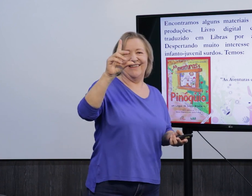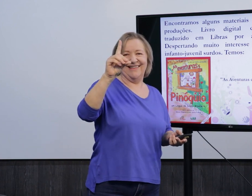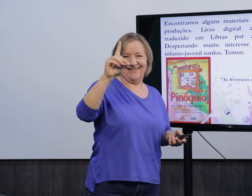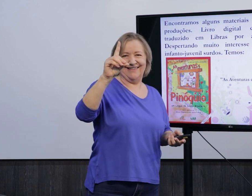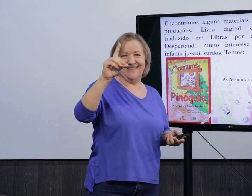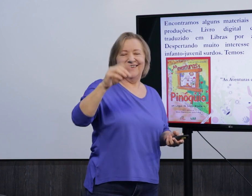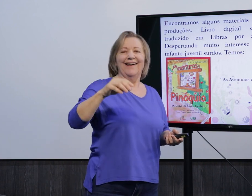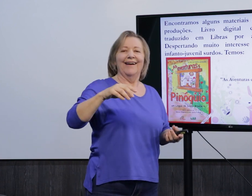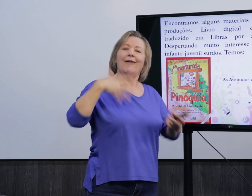Tem DVD